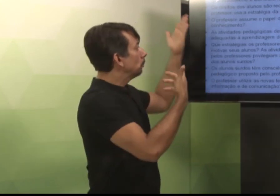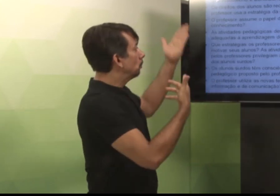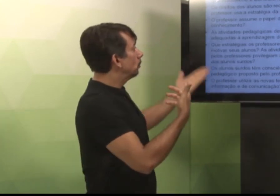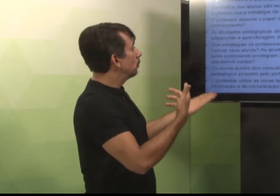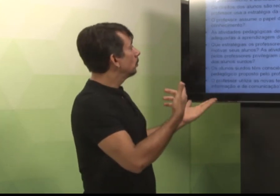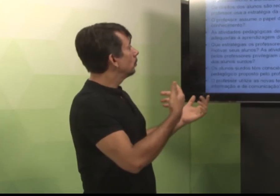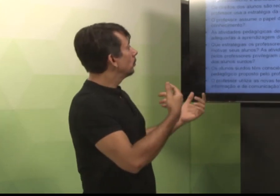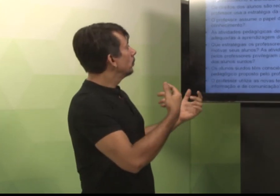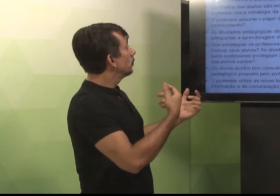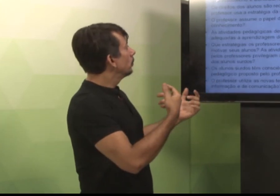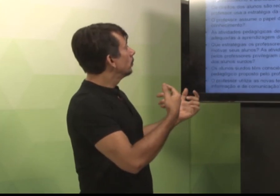Então, você vai vê-las.